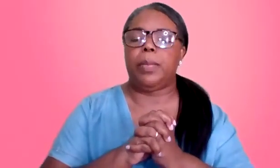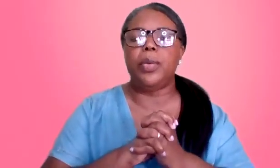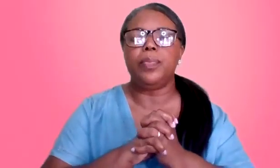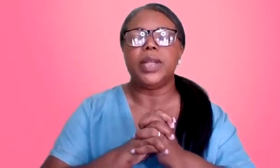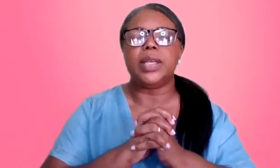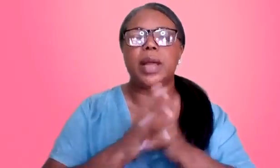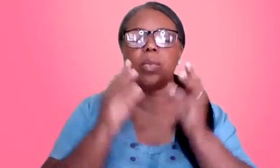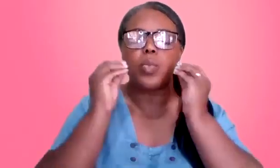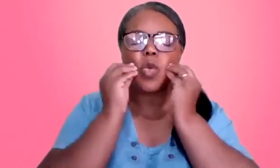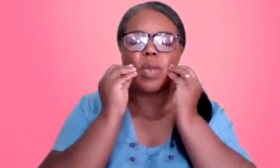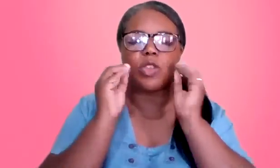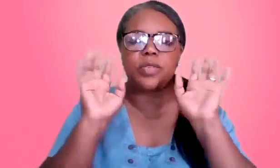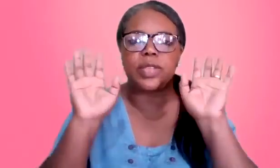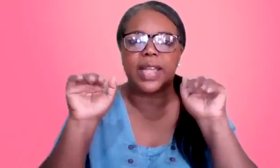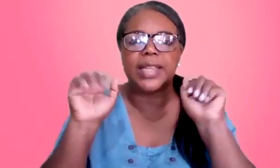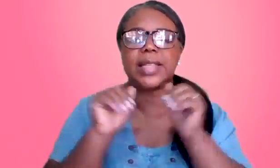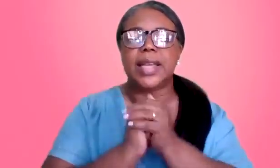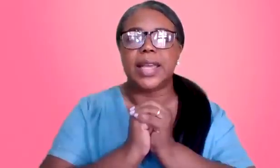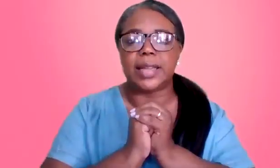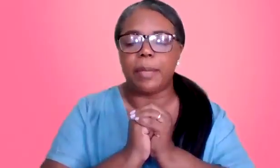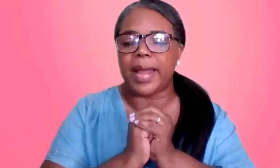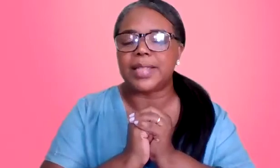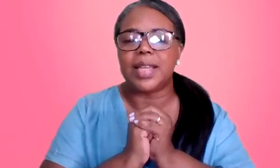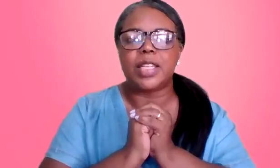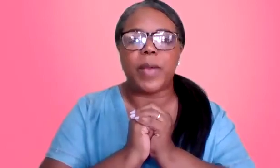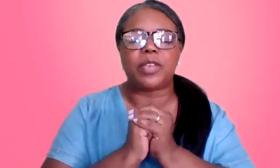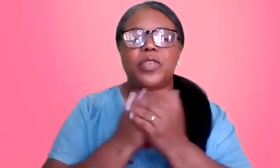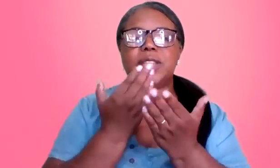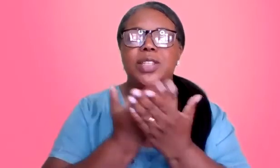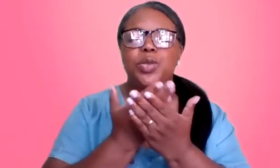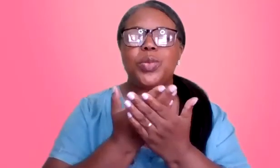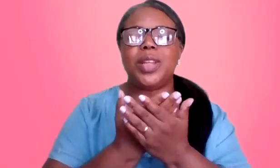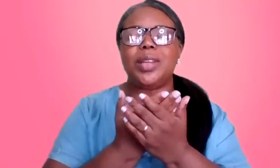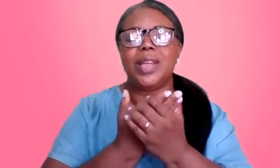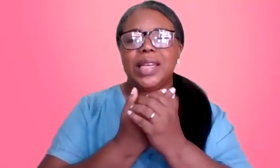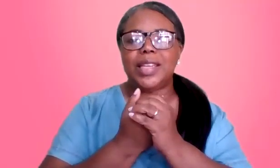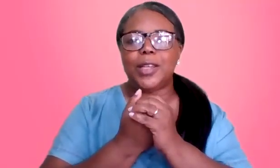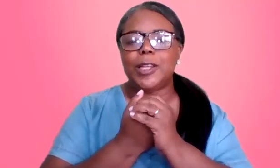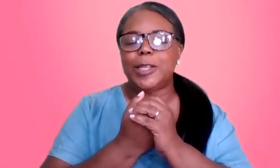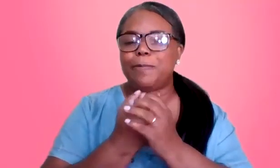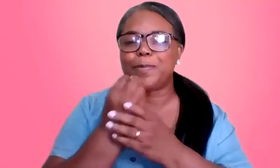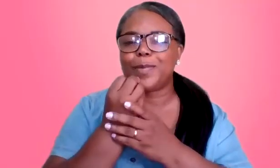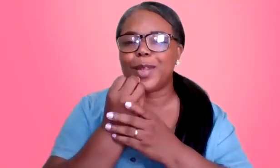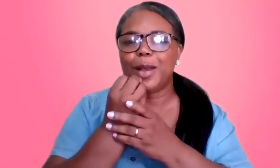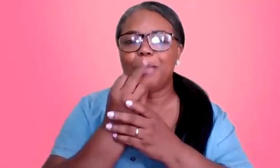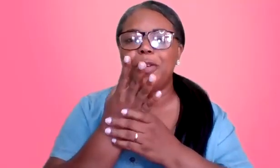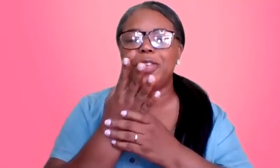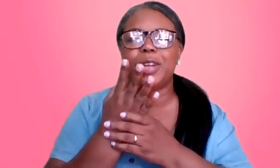bom? Então, um beijo para vocês e até mais. Espero que vocês estudem e bom final